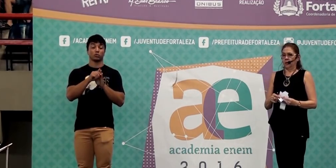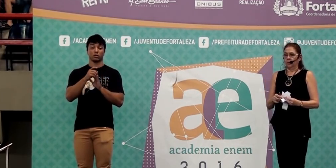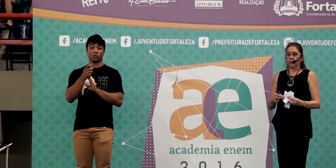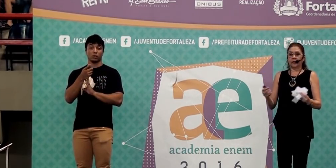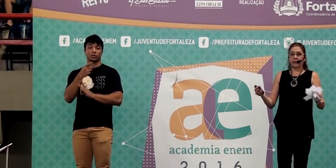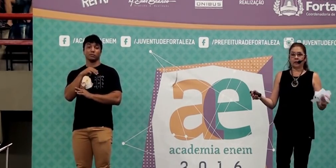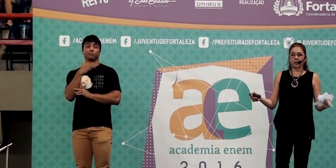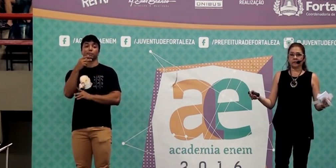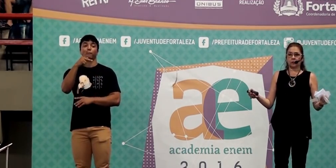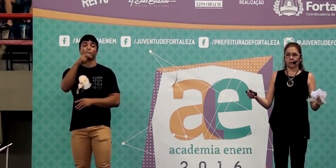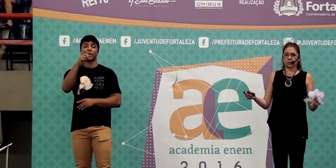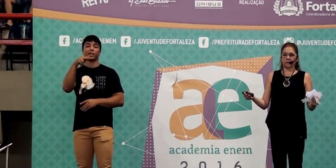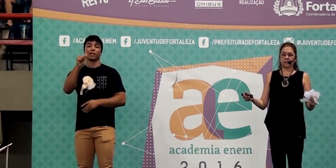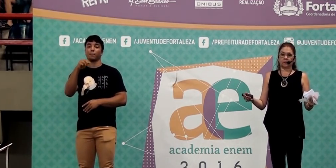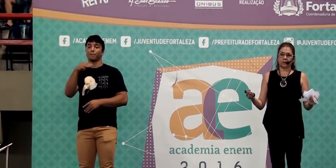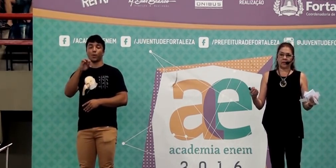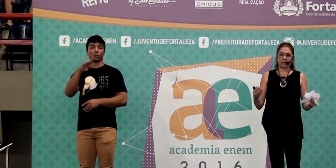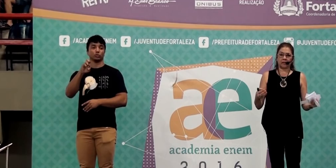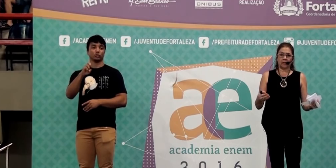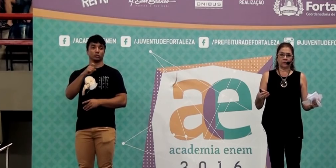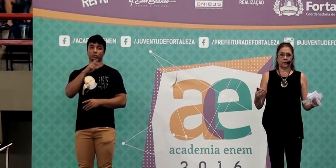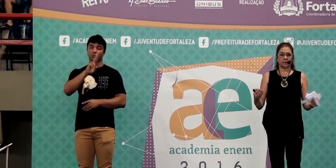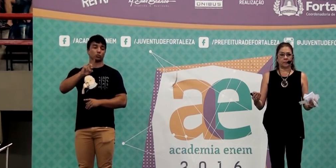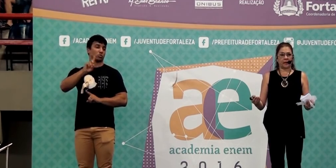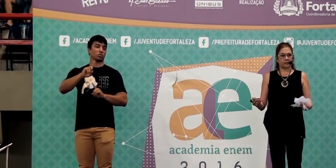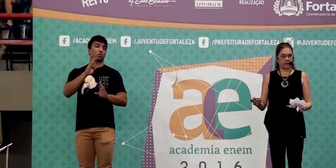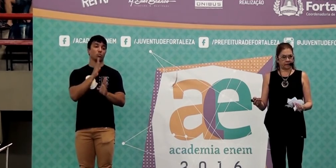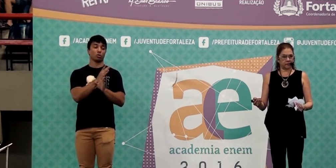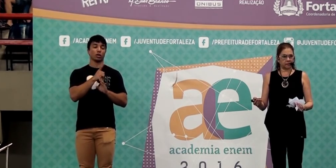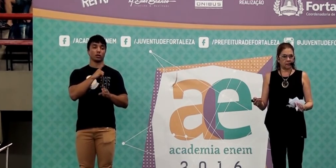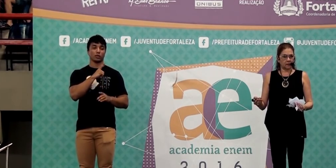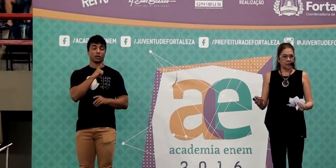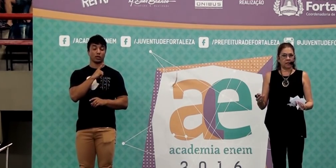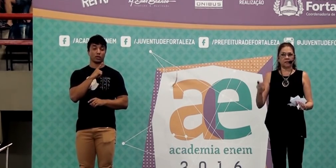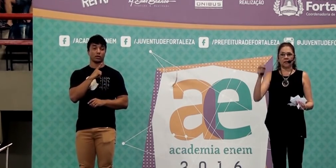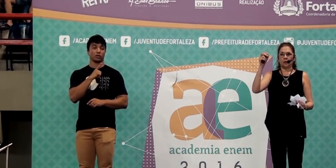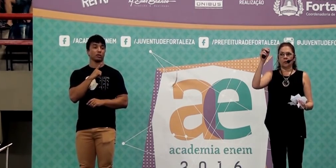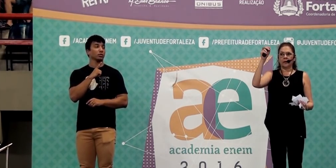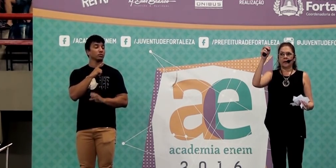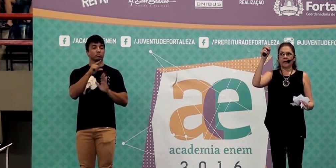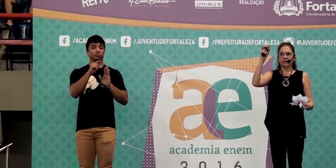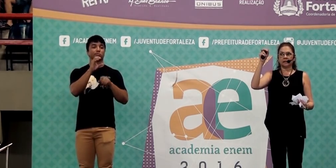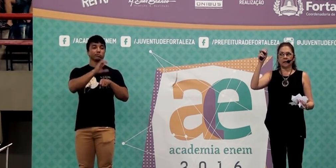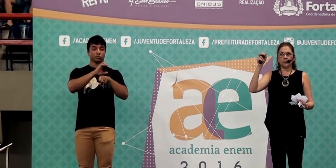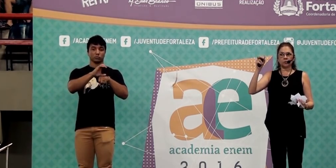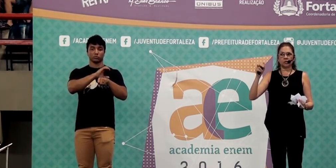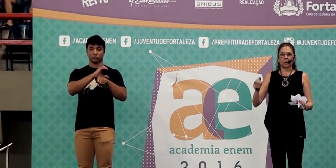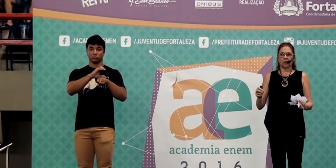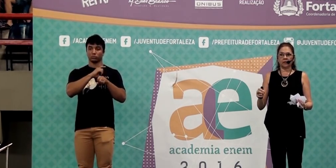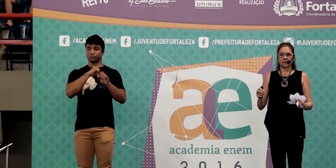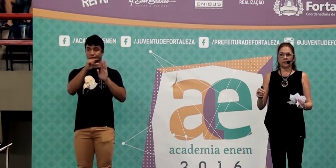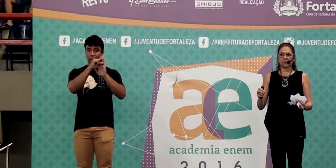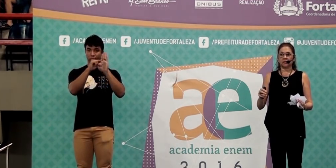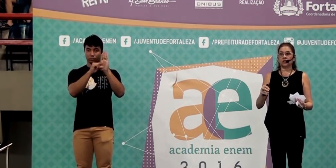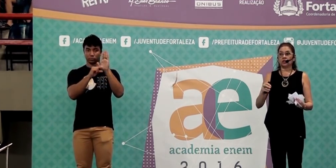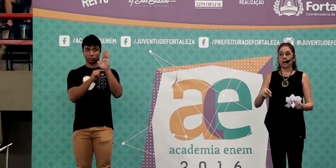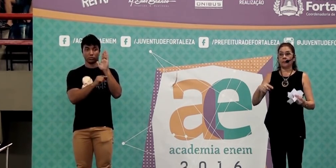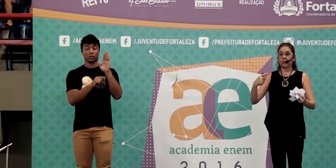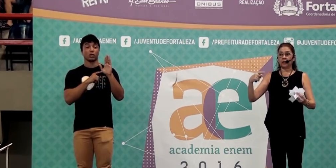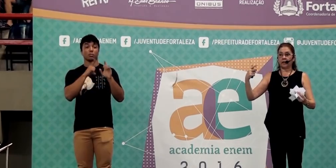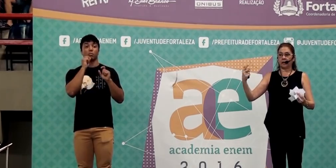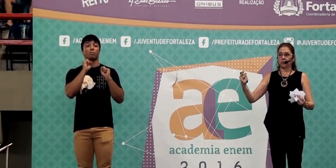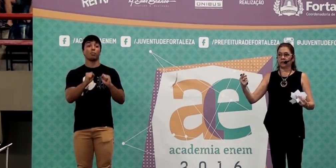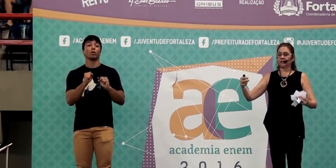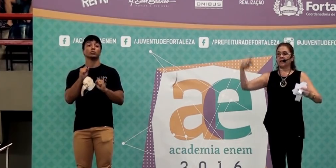nenhum. Porque na nossa Constituição tem as cláusulas pétreas, que são exemplos de coisas que